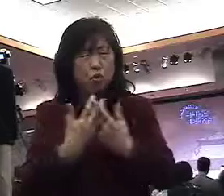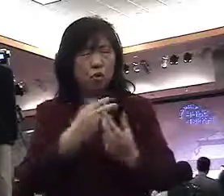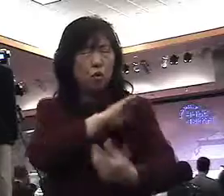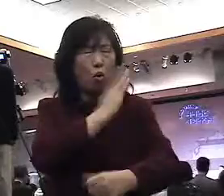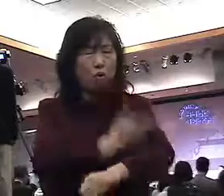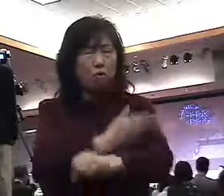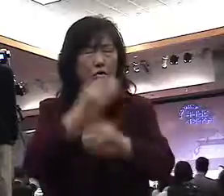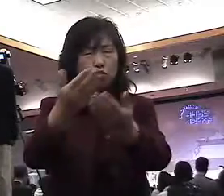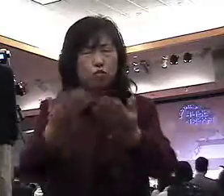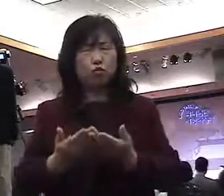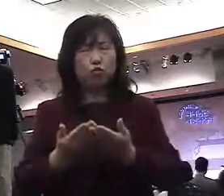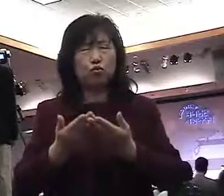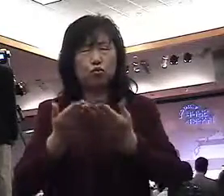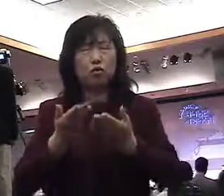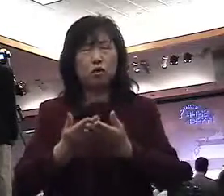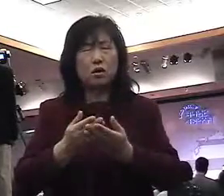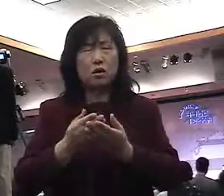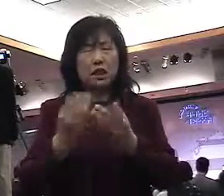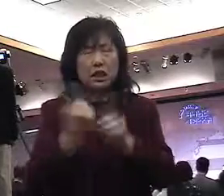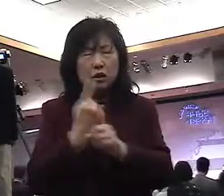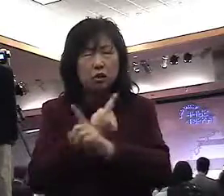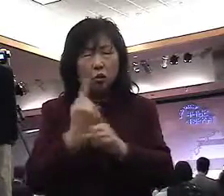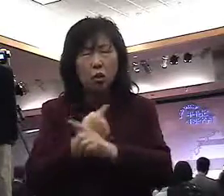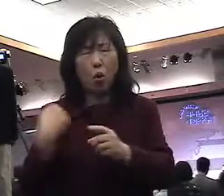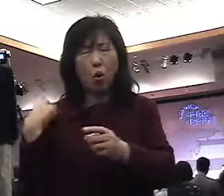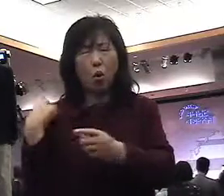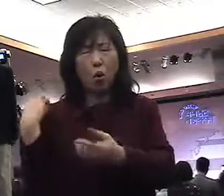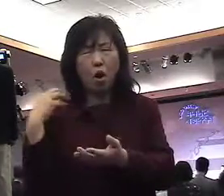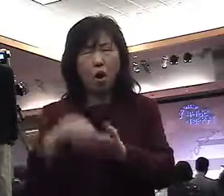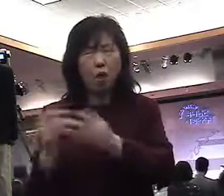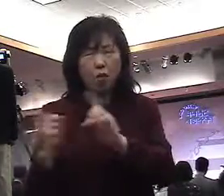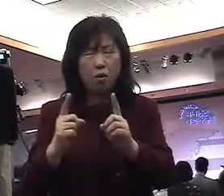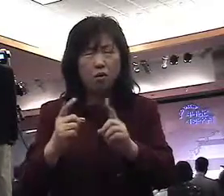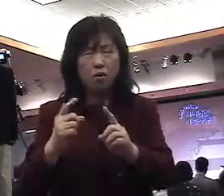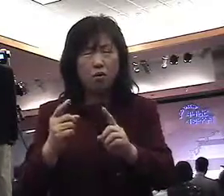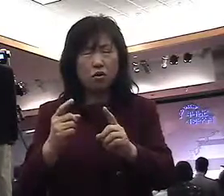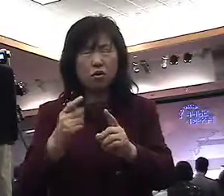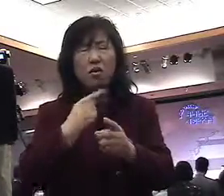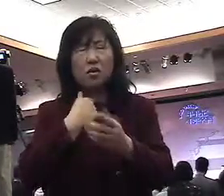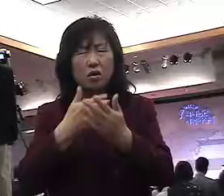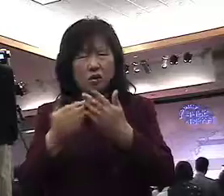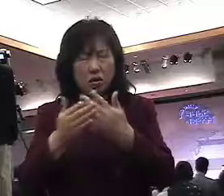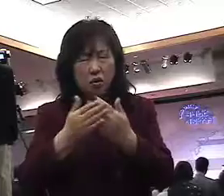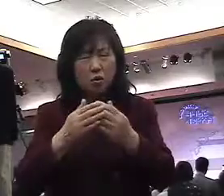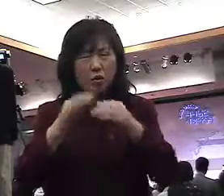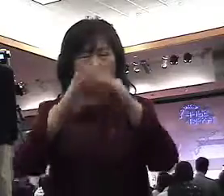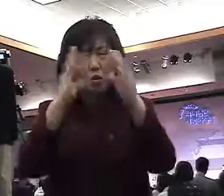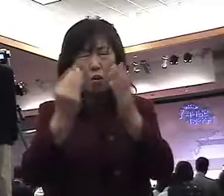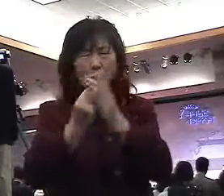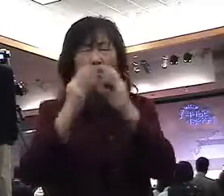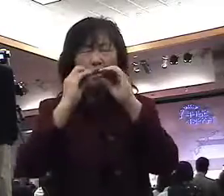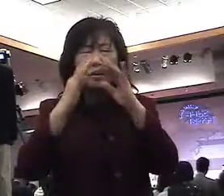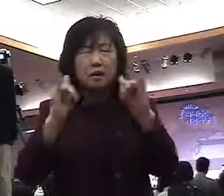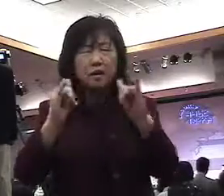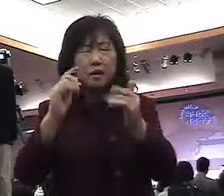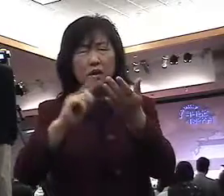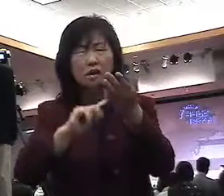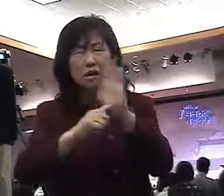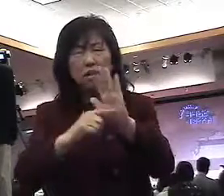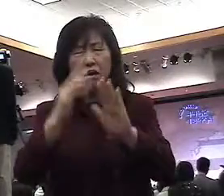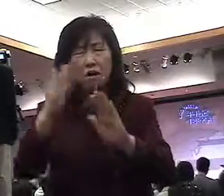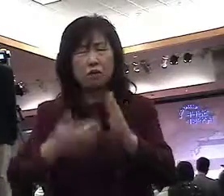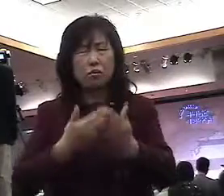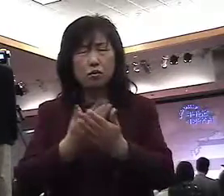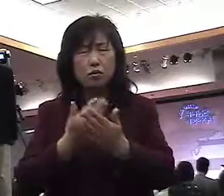말씀 가운데에 치유와 회복을 체험하는 선교사님들이 많이 나오게 하여 주시옵소서. 하나님